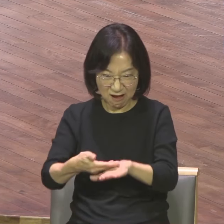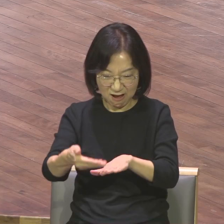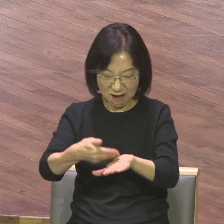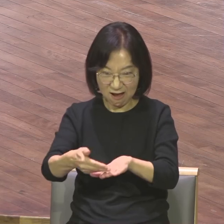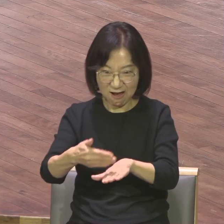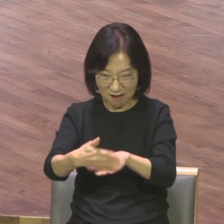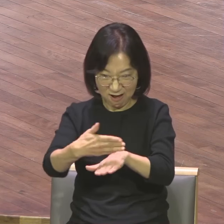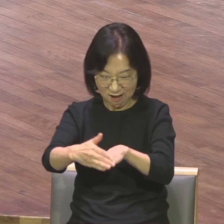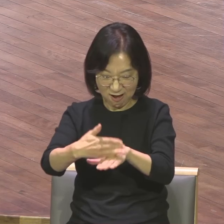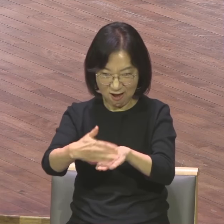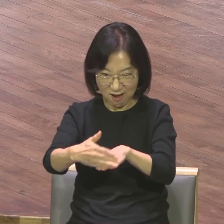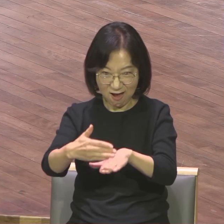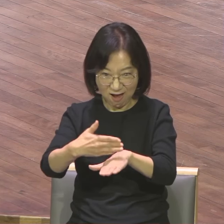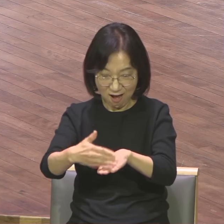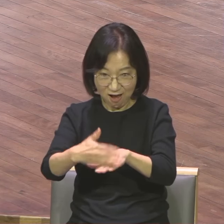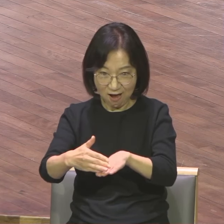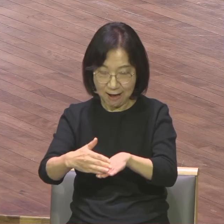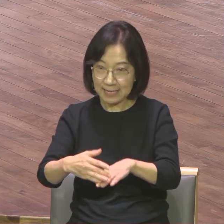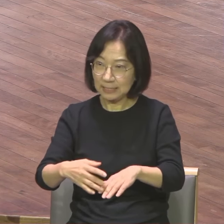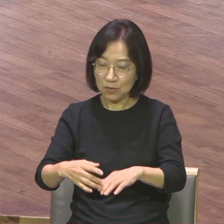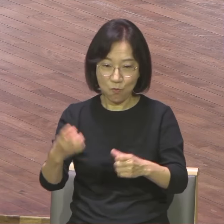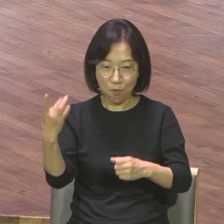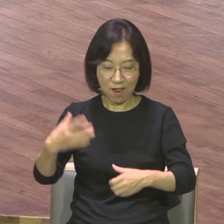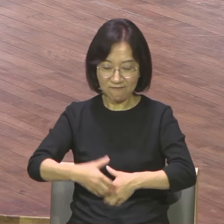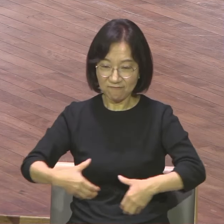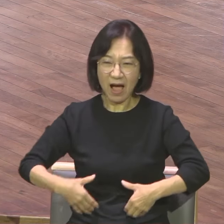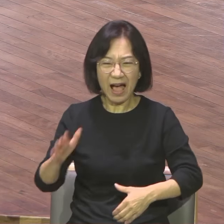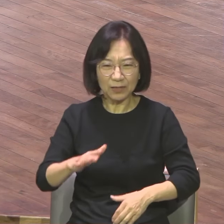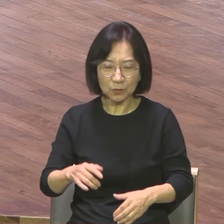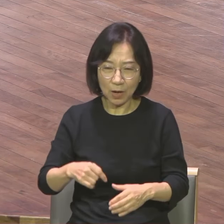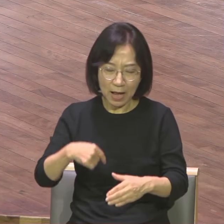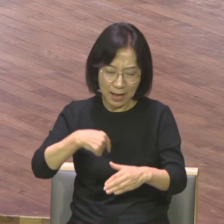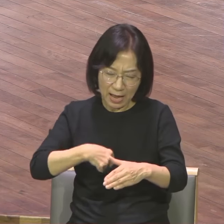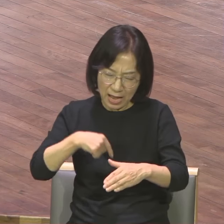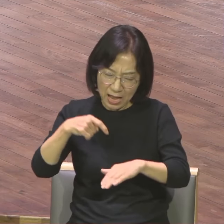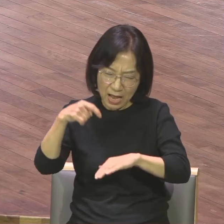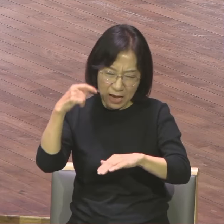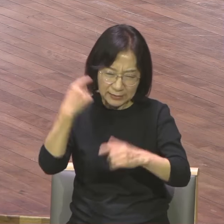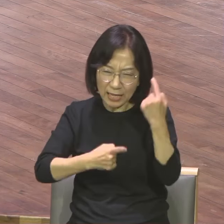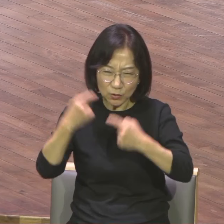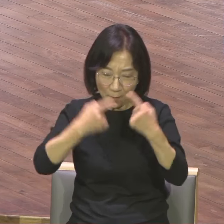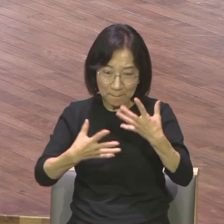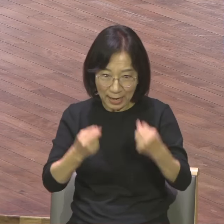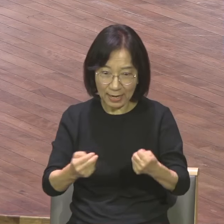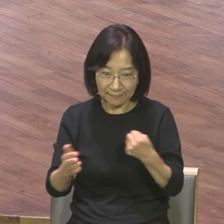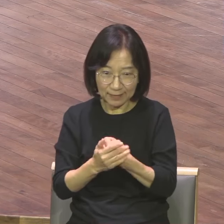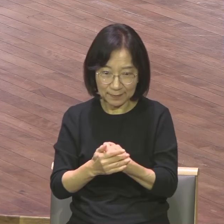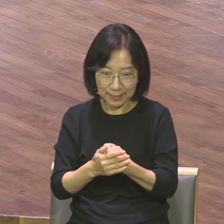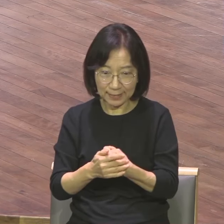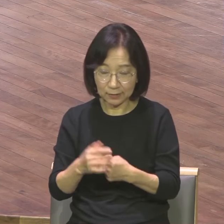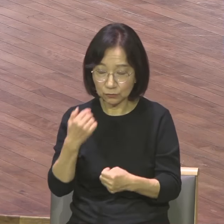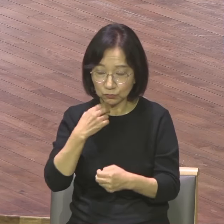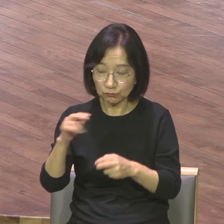담대해서 그런 게 아니에요. 겁이 너무 많아요. 상처가 너무 많아요. 그래서 쳐다보기만 해도 왜